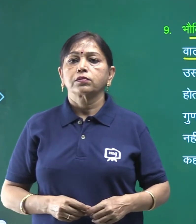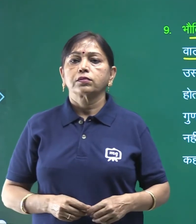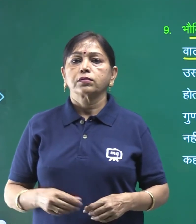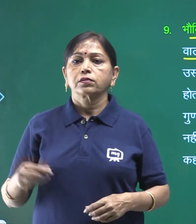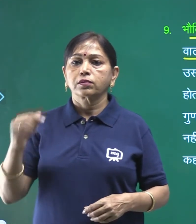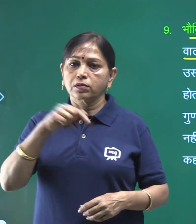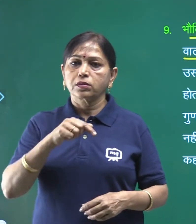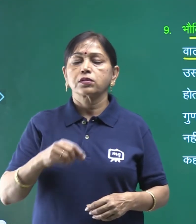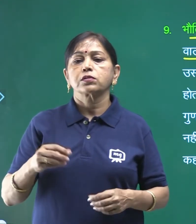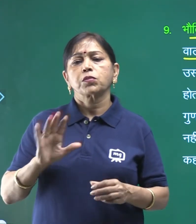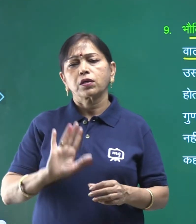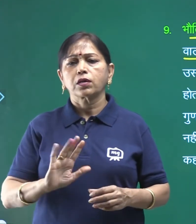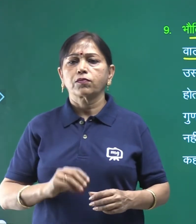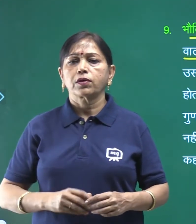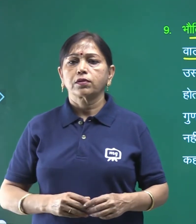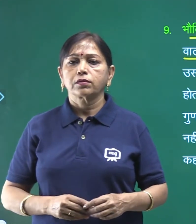जिसमें केवल